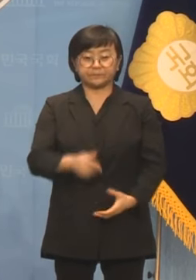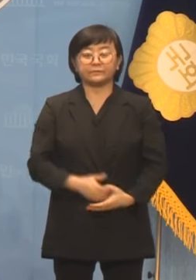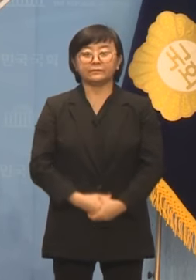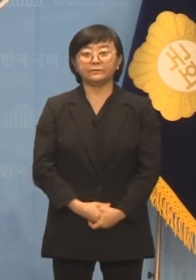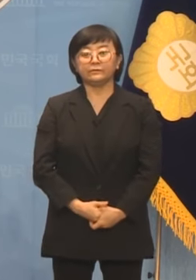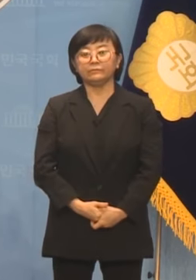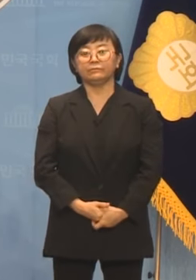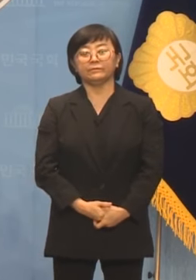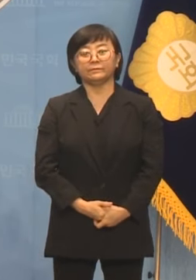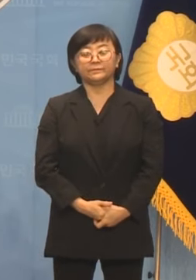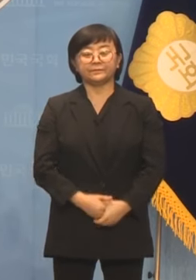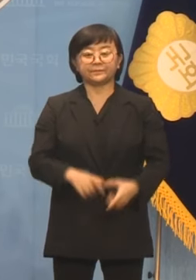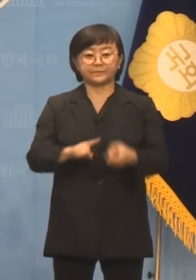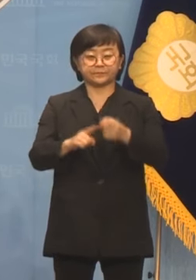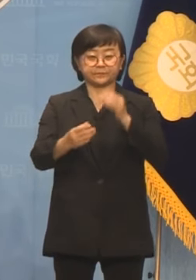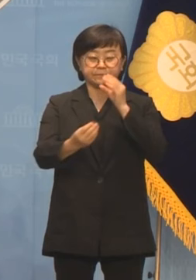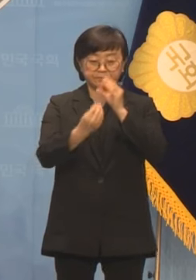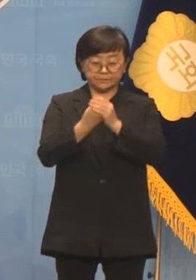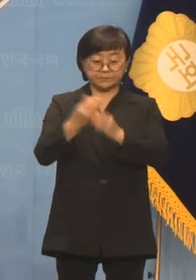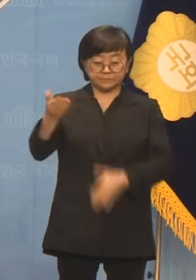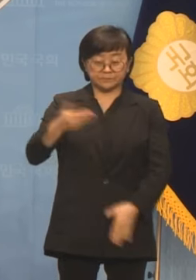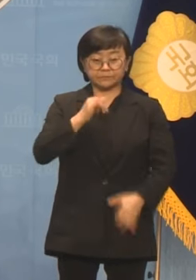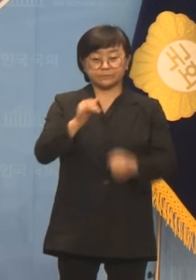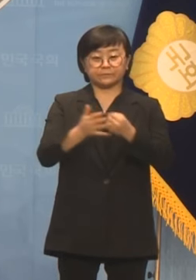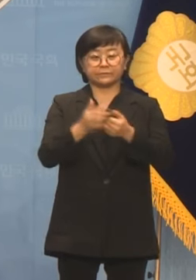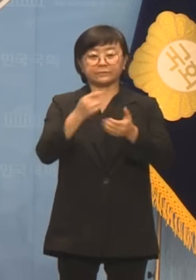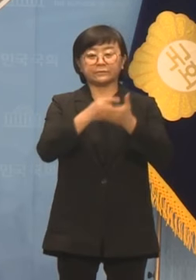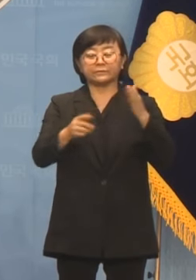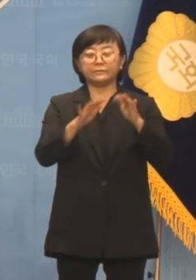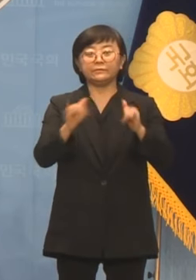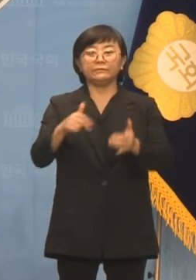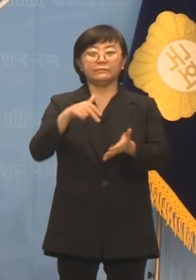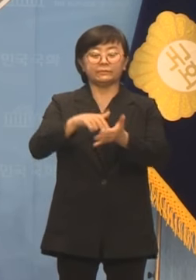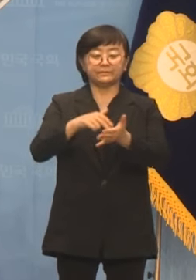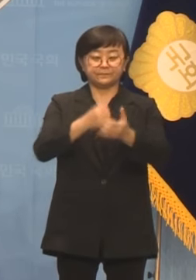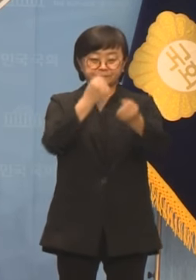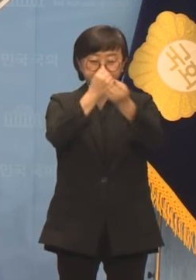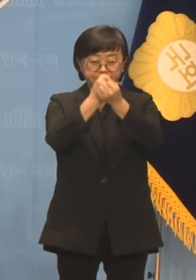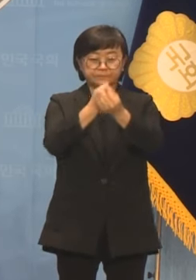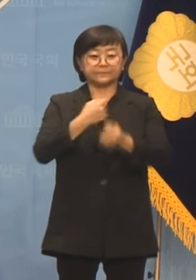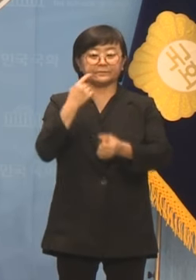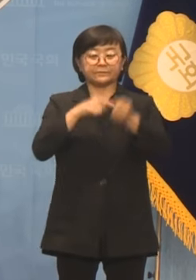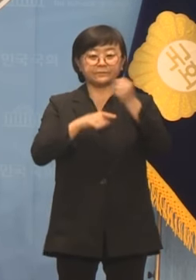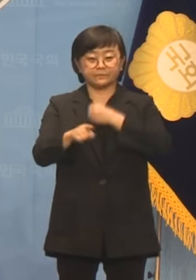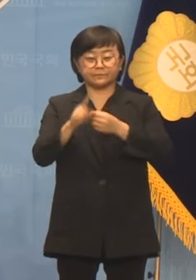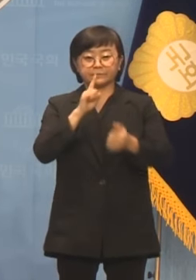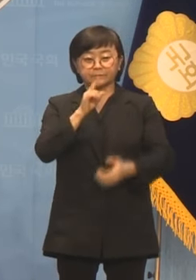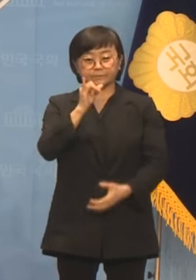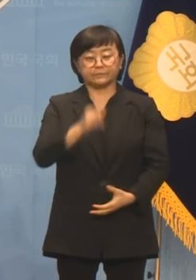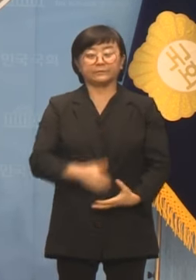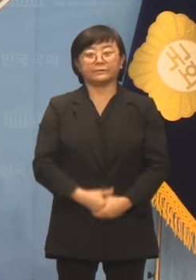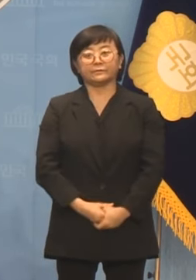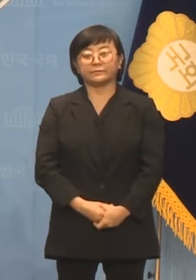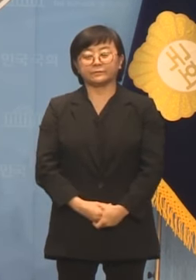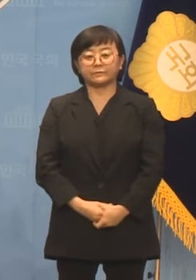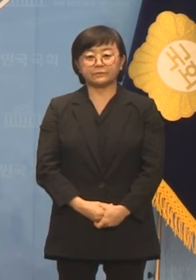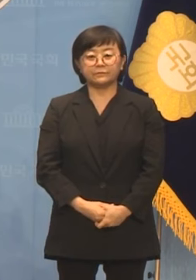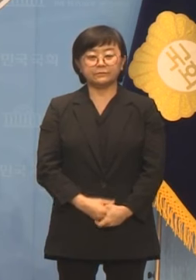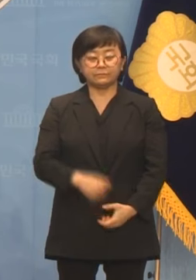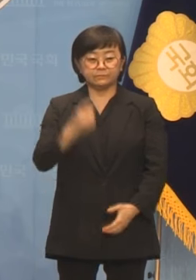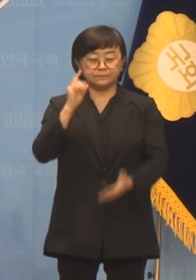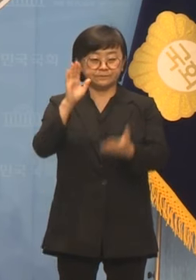호도했습니다. 뇌물은 받았지만 피해자다라는 뻔뻔한 논리로 일관한 겁니다. 한 달